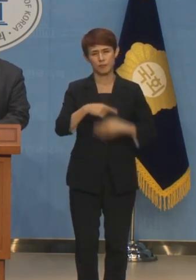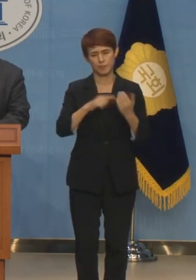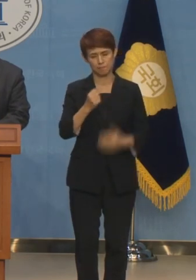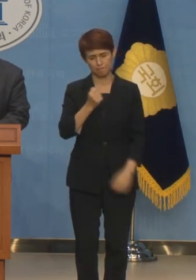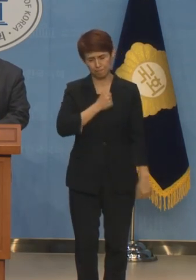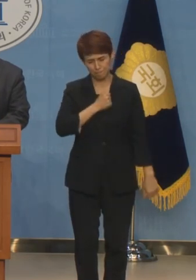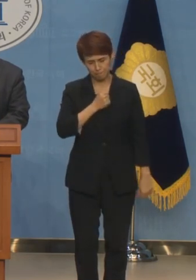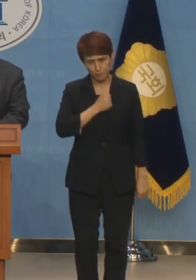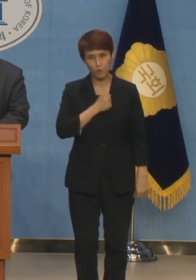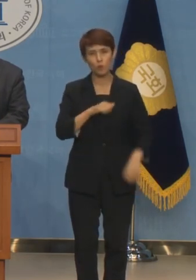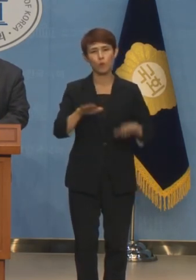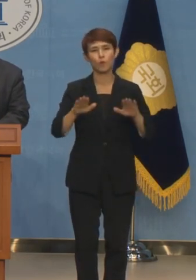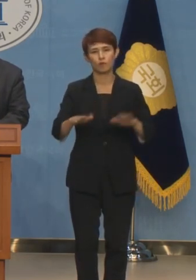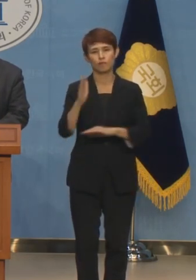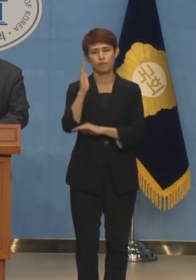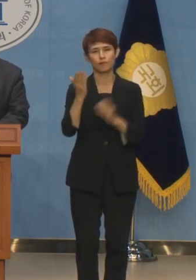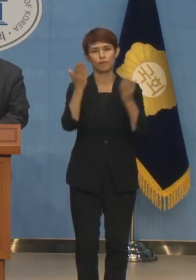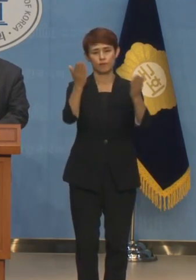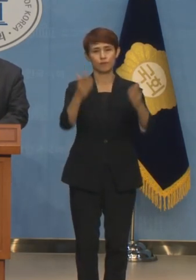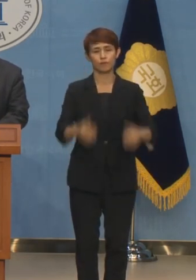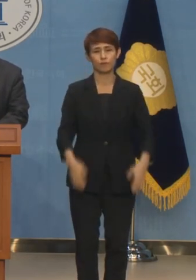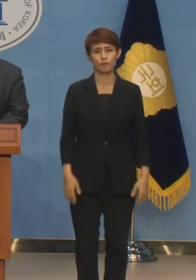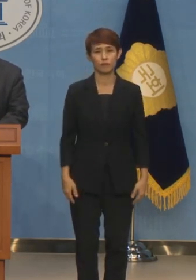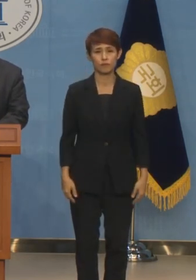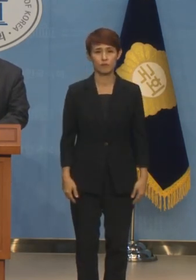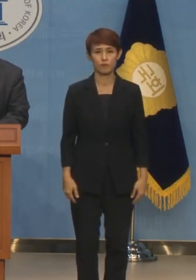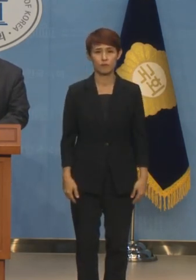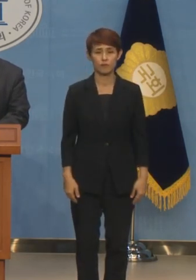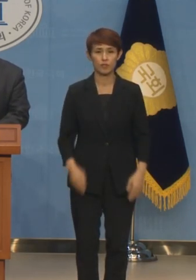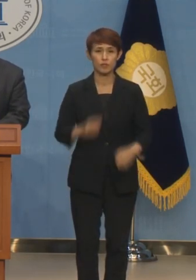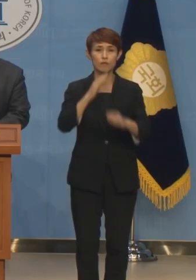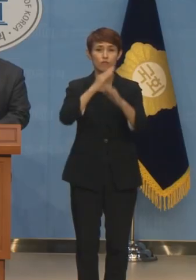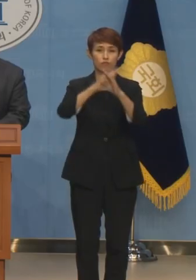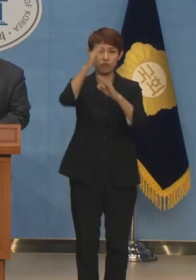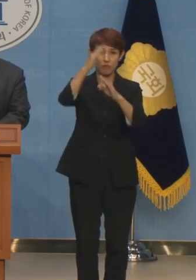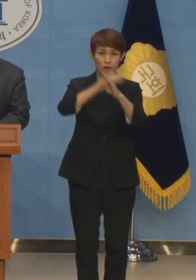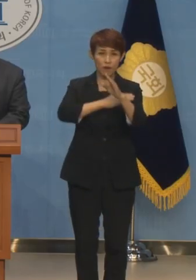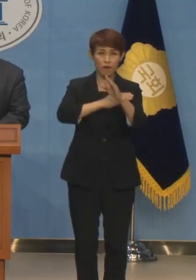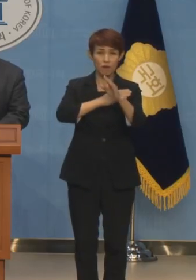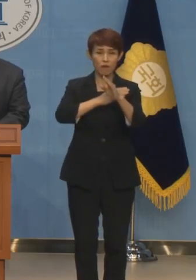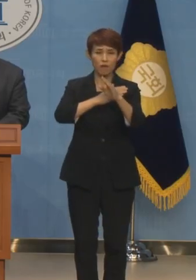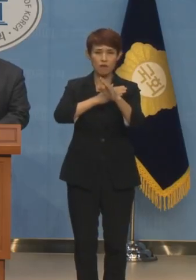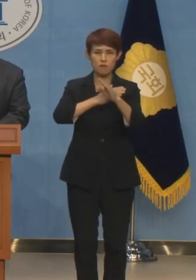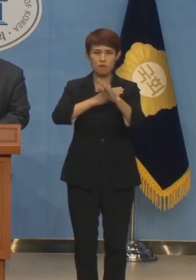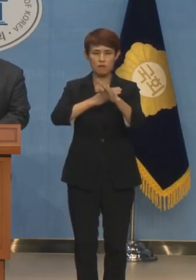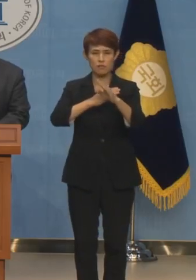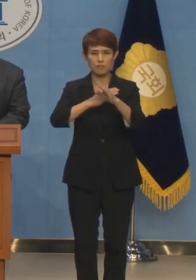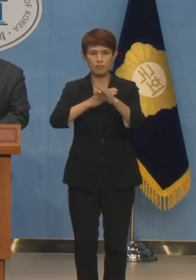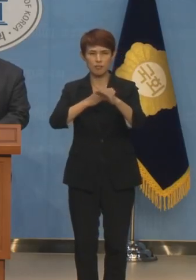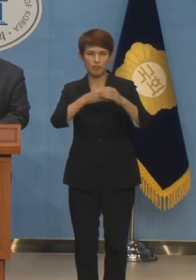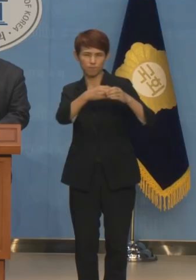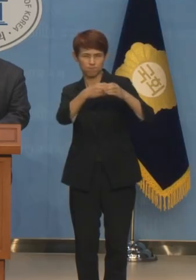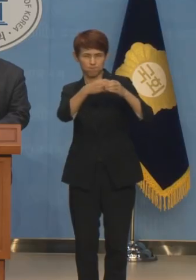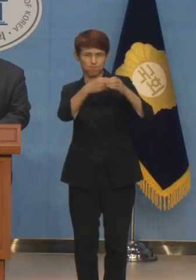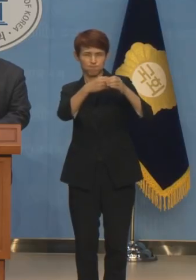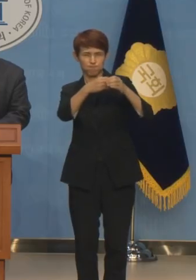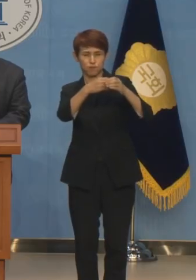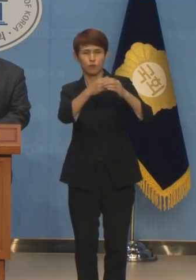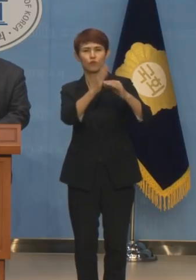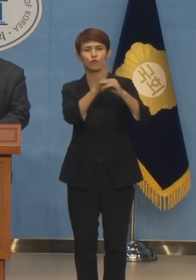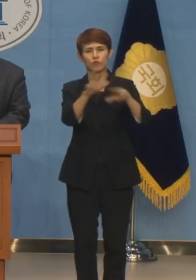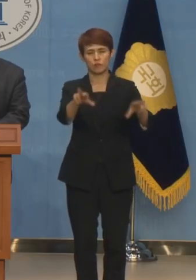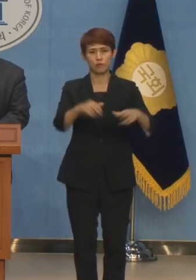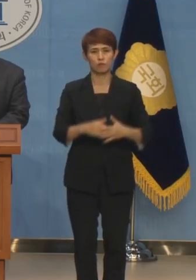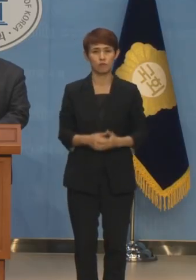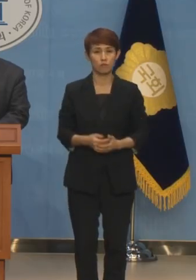심정으로 오늘 이 자리에 섰습니다. 지금 남과 북은 앞이 보이지 않는 강대강 대결로 치닫고 있습니다.